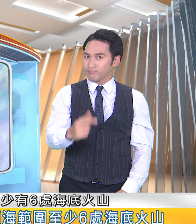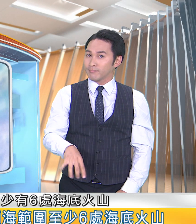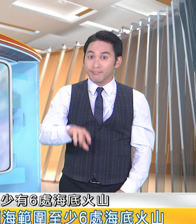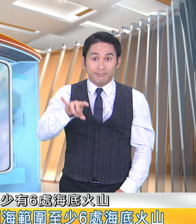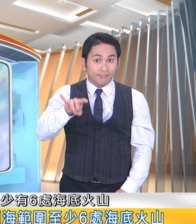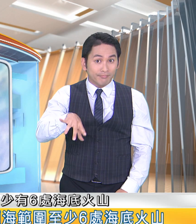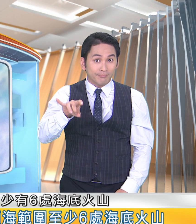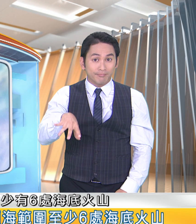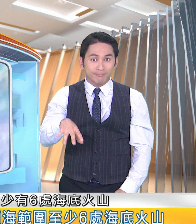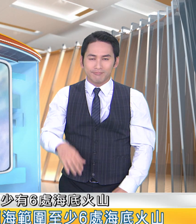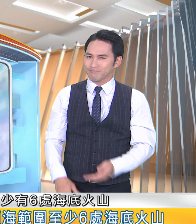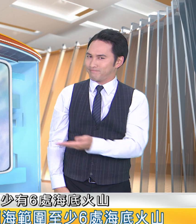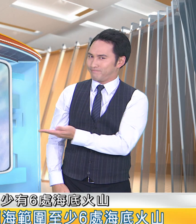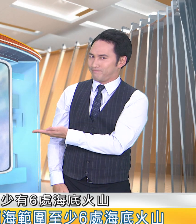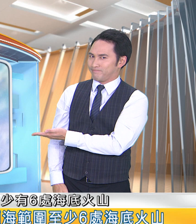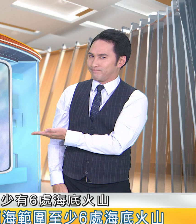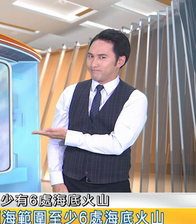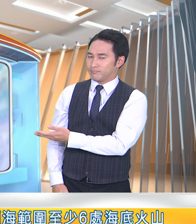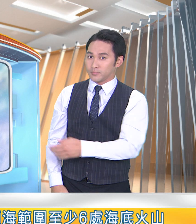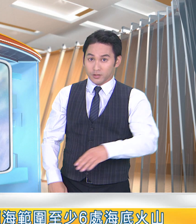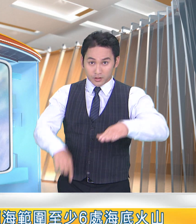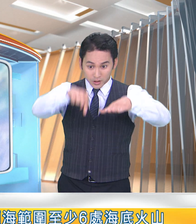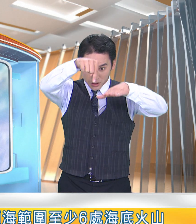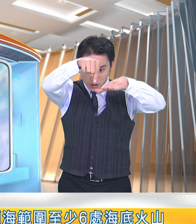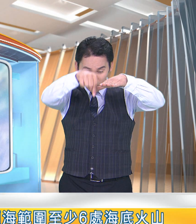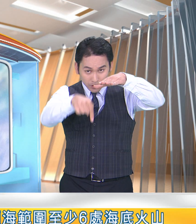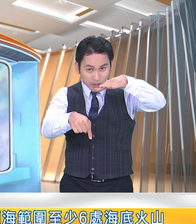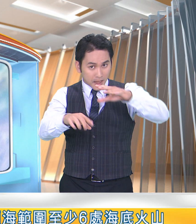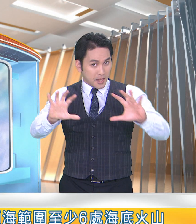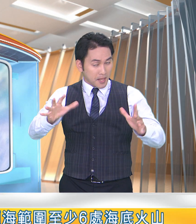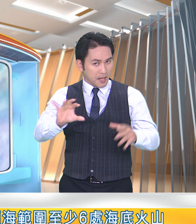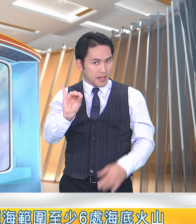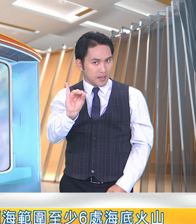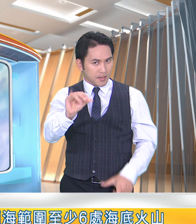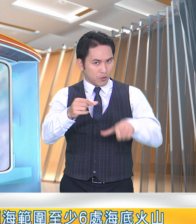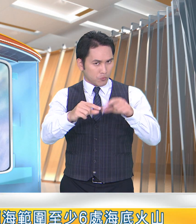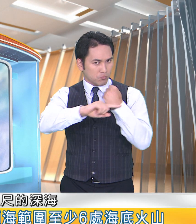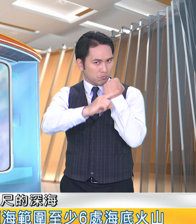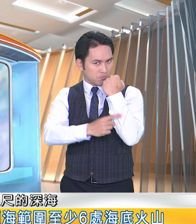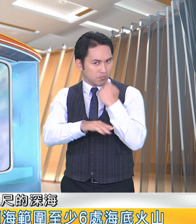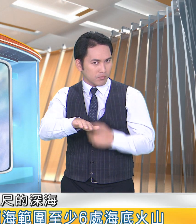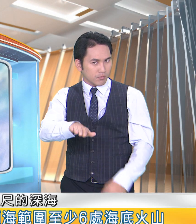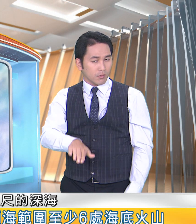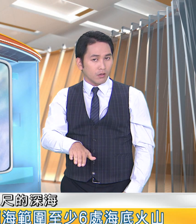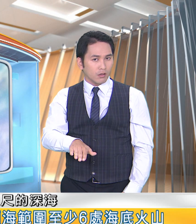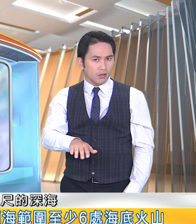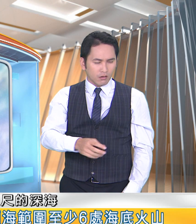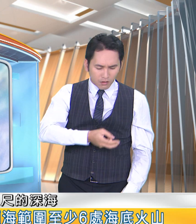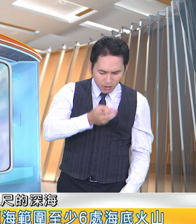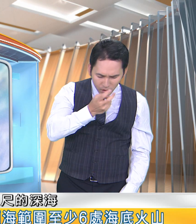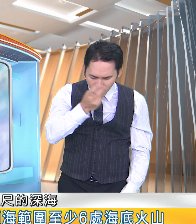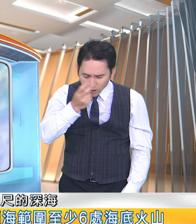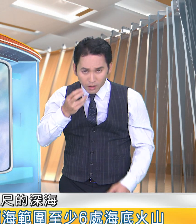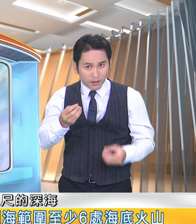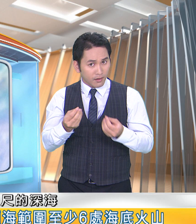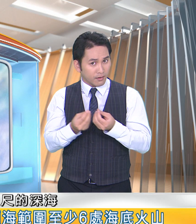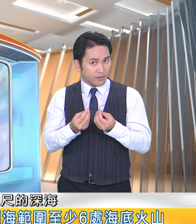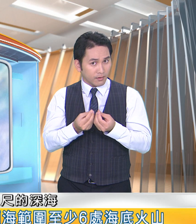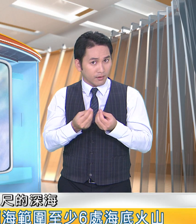山，而这些海底火山位在水下1000多公尺的深海，要